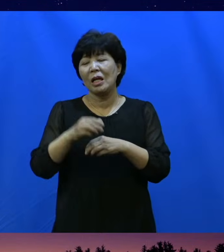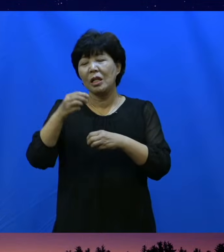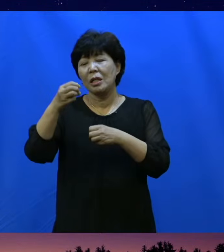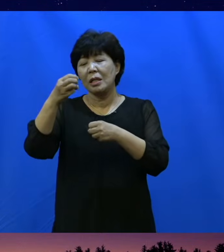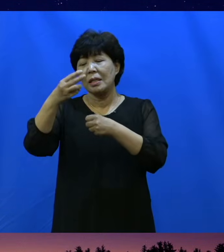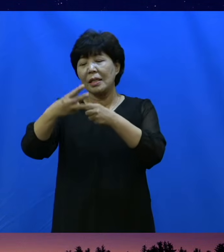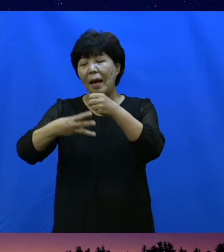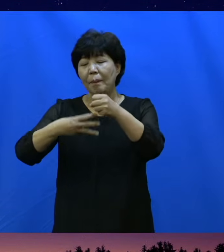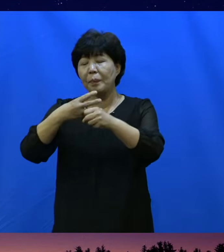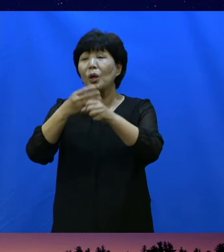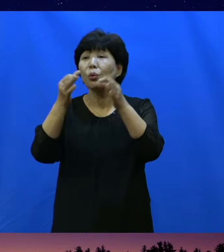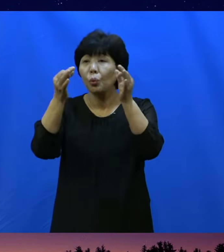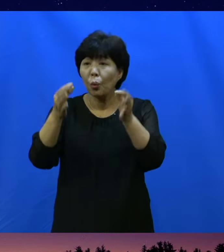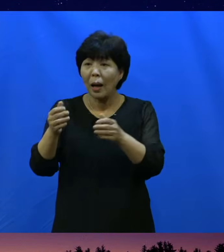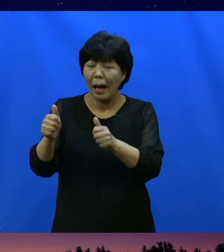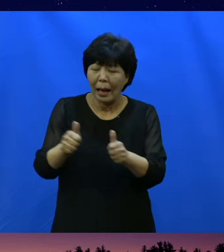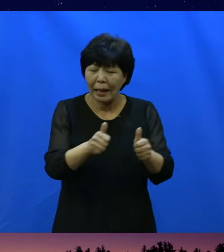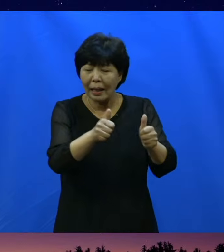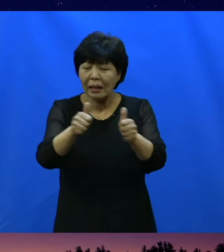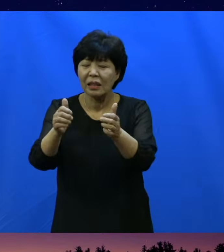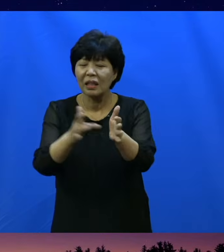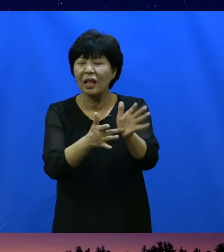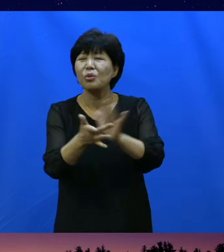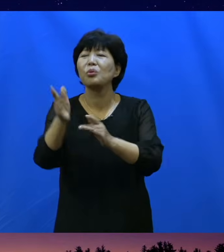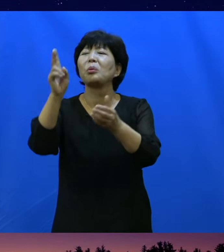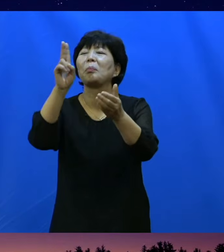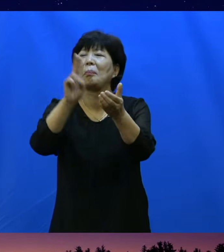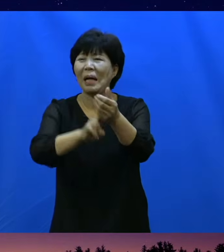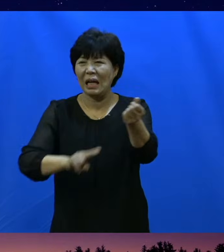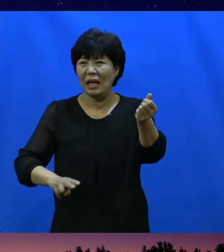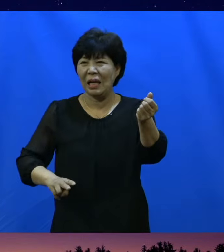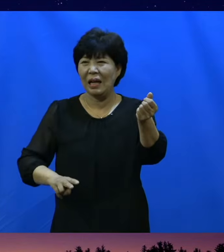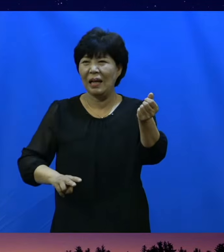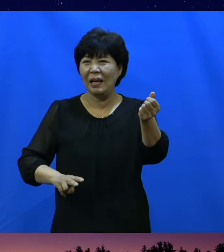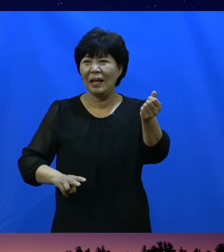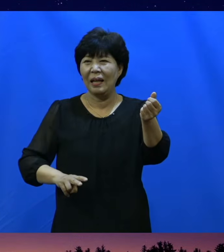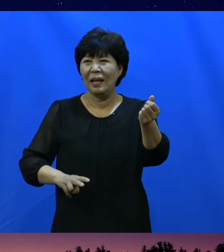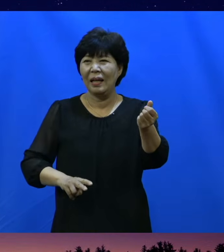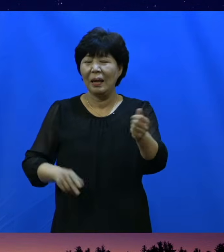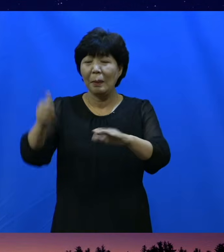나가고 마지막 최후의 만찬의 석상까지 있었던